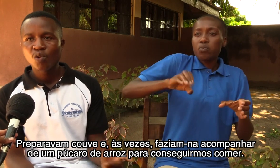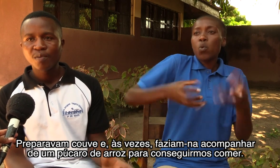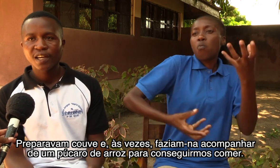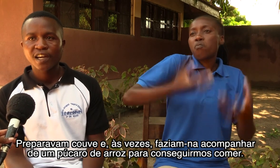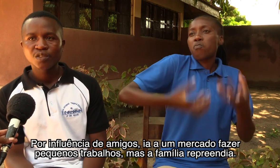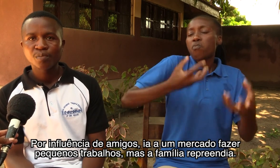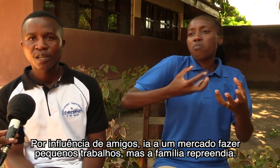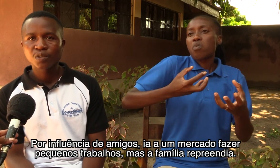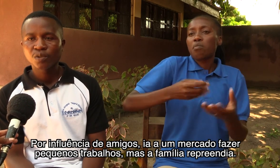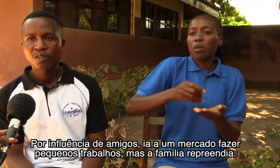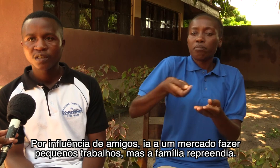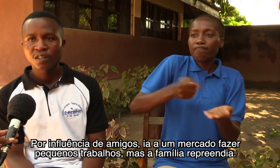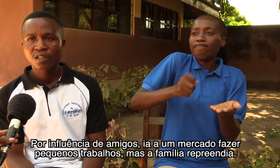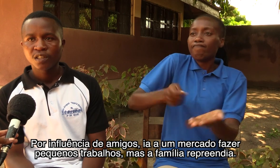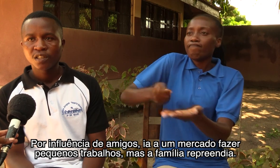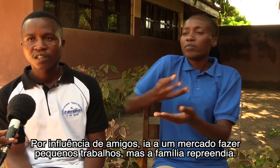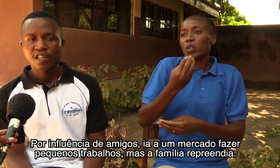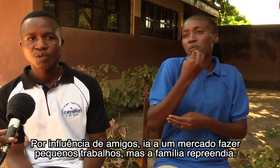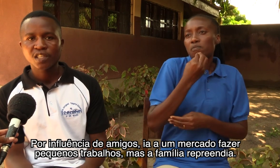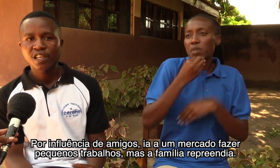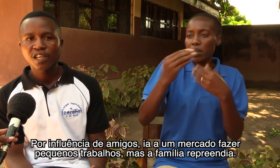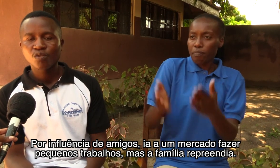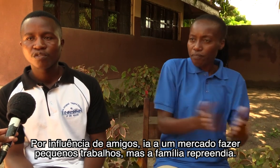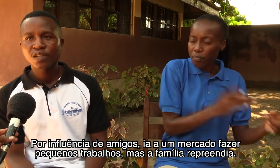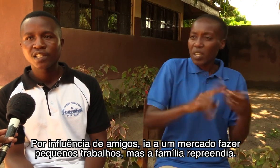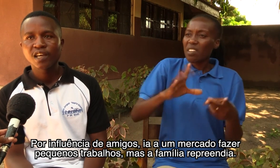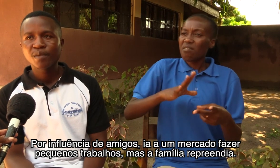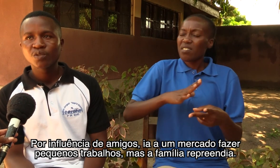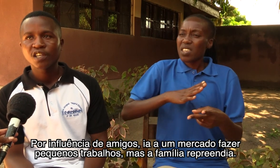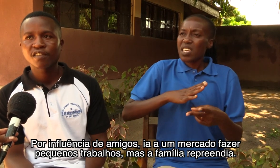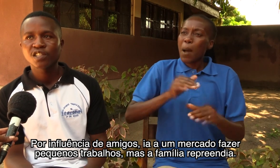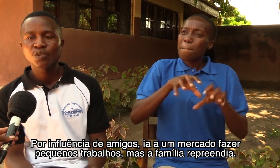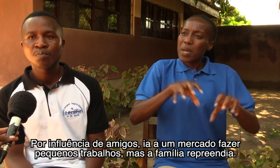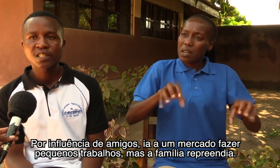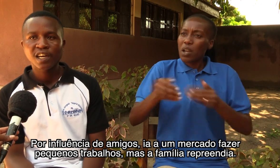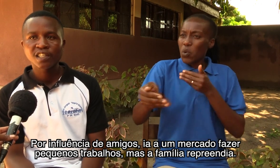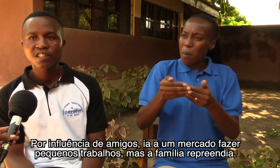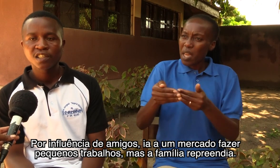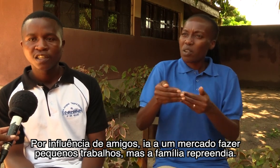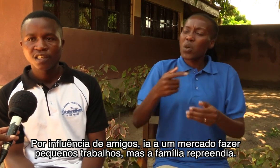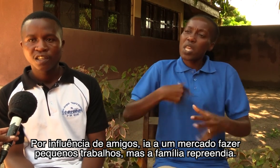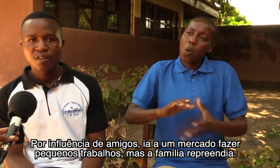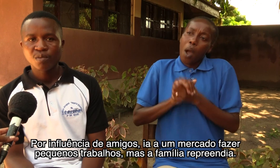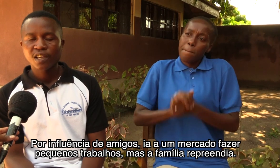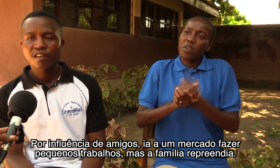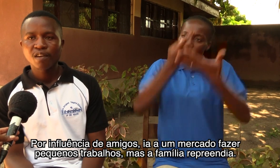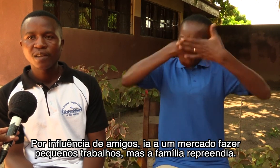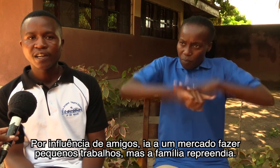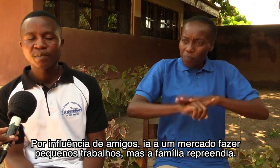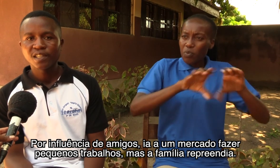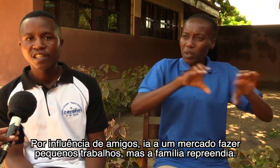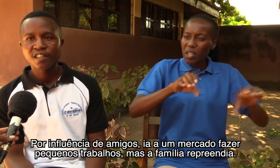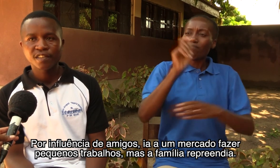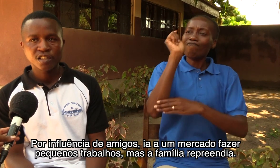E tinha um mercado perto que eu saía com influência de amigos e ia fazer os biscates, embora que a